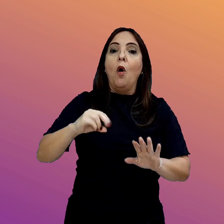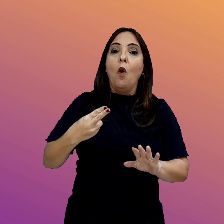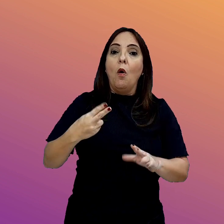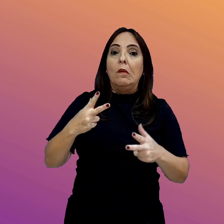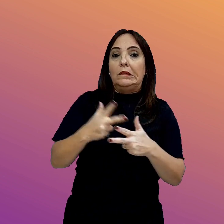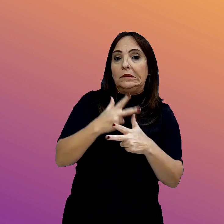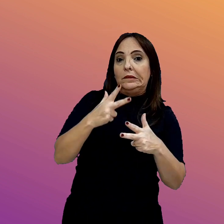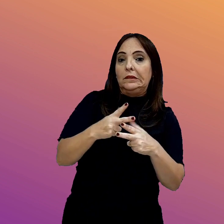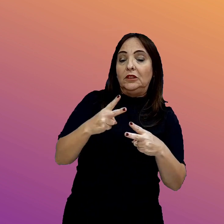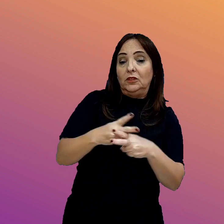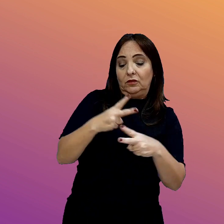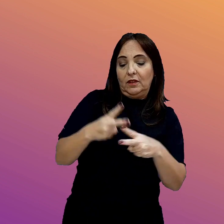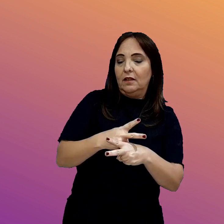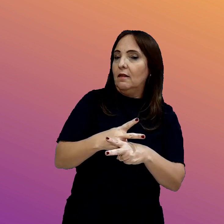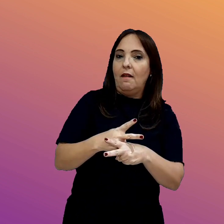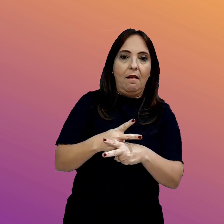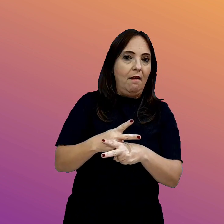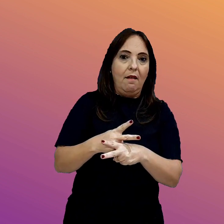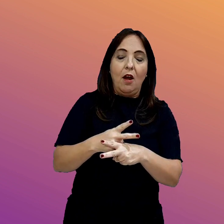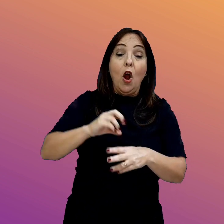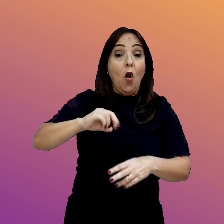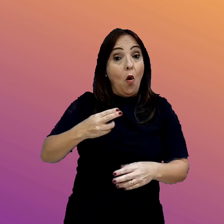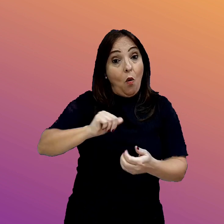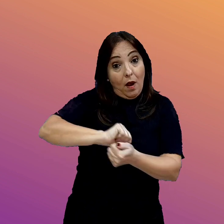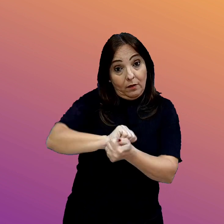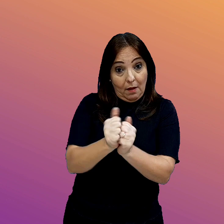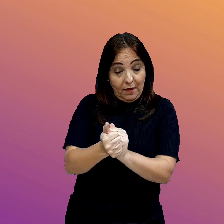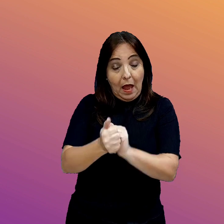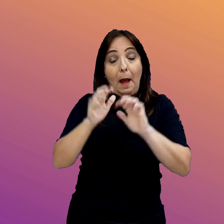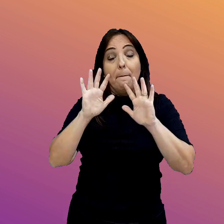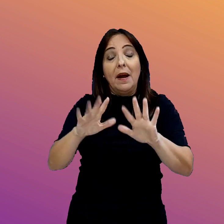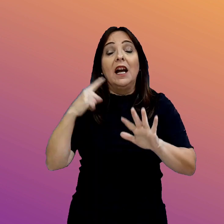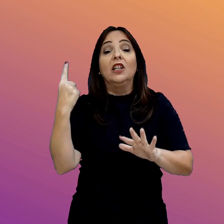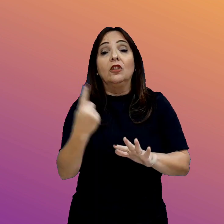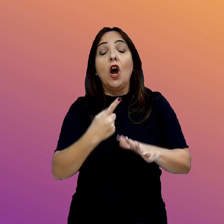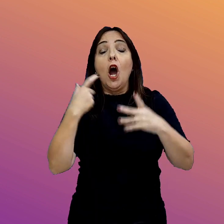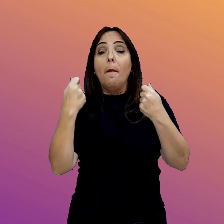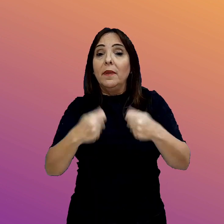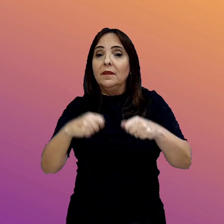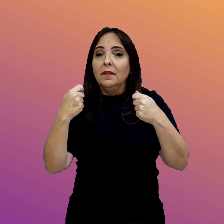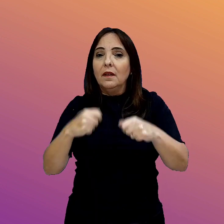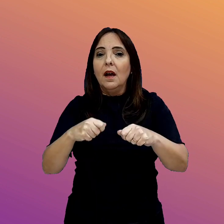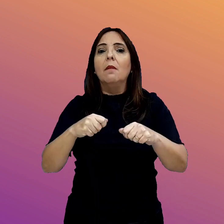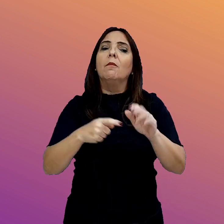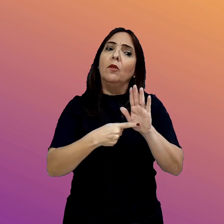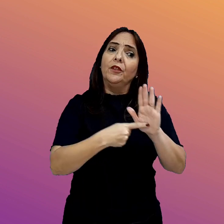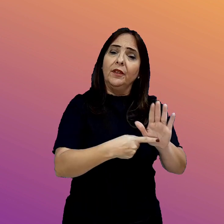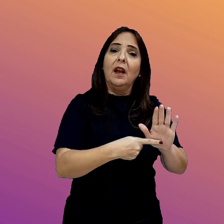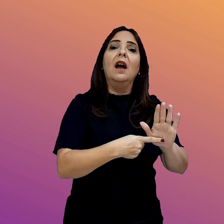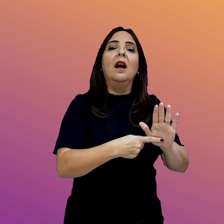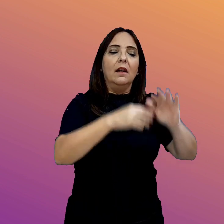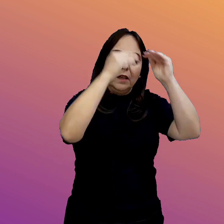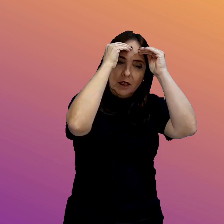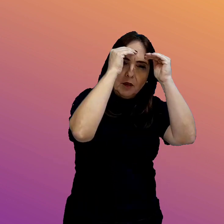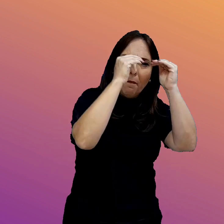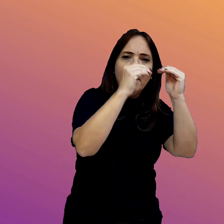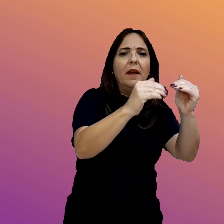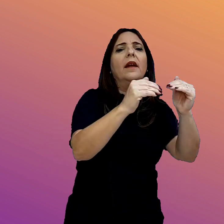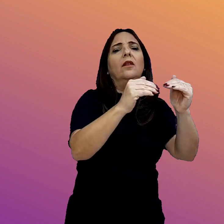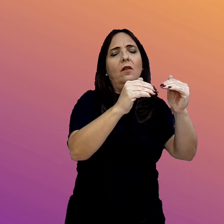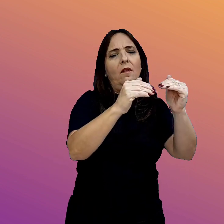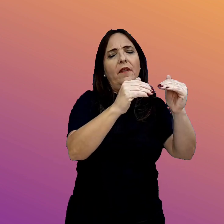que demonstrar amor, cuidado com essas famílias, respeito com essas famílias que chegam na